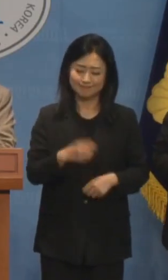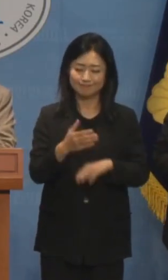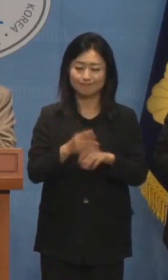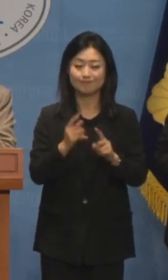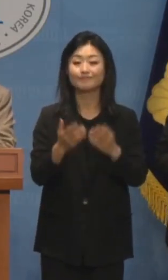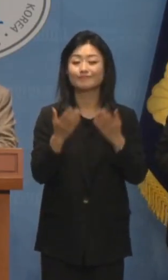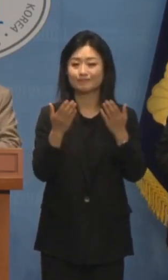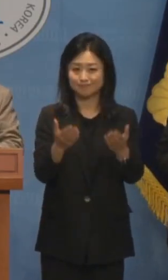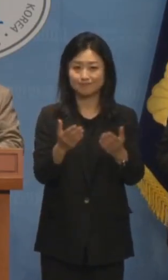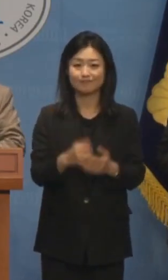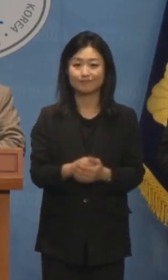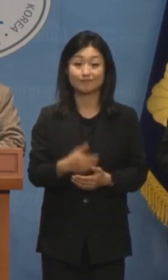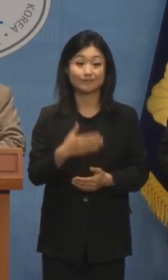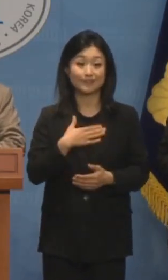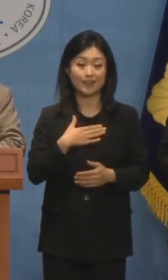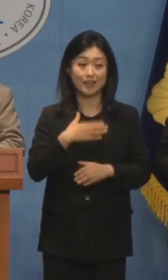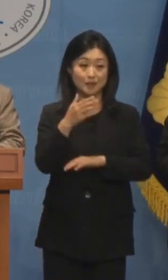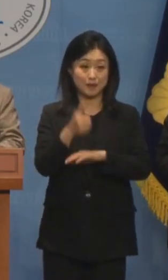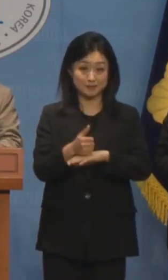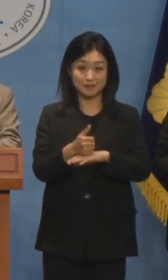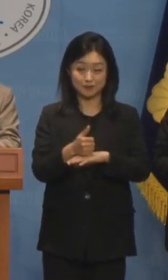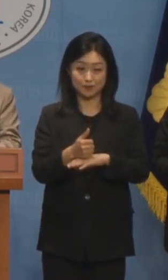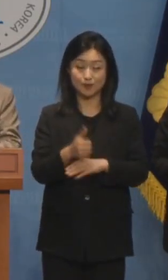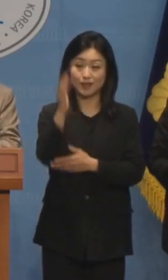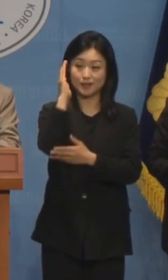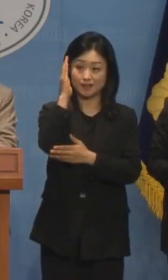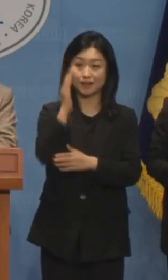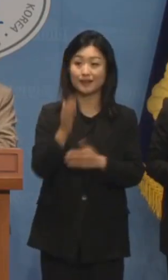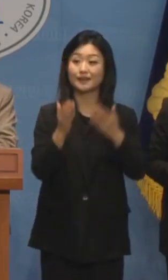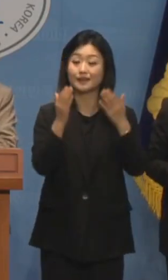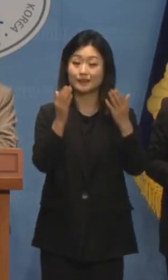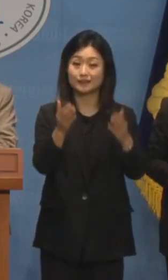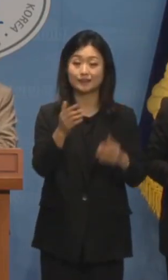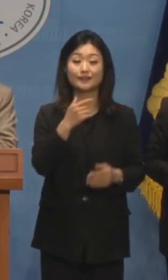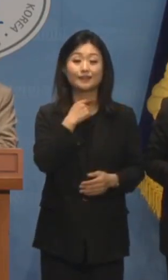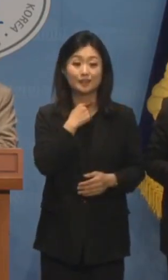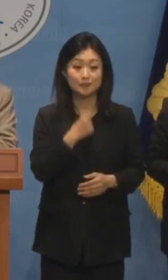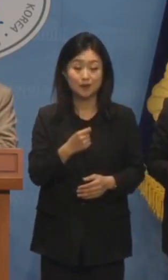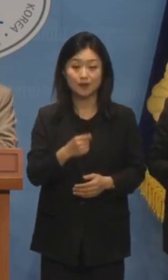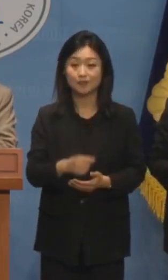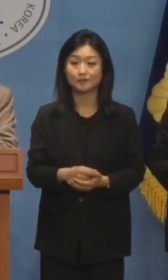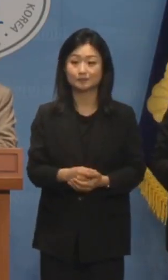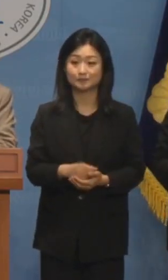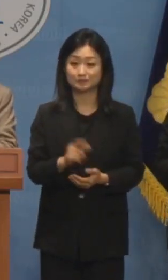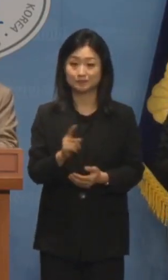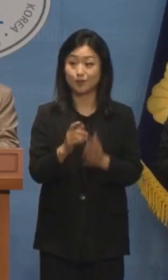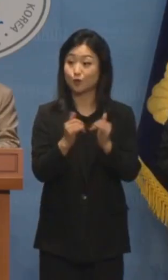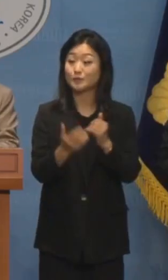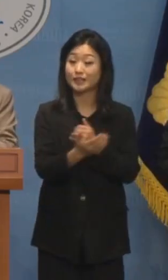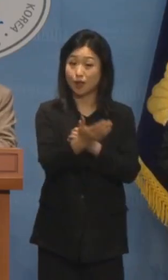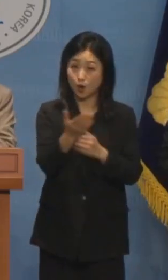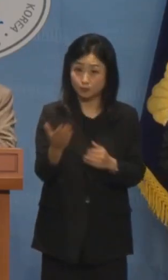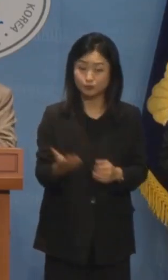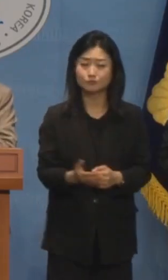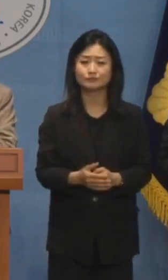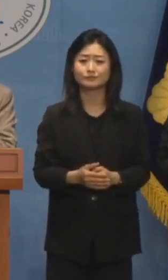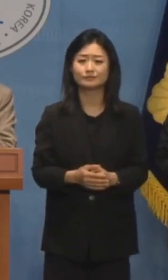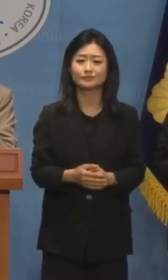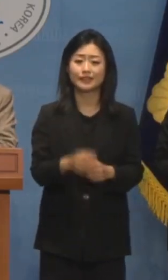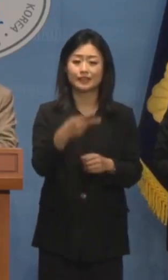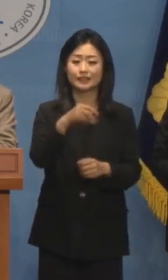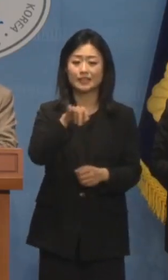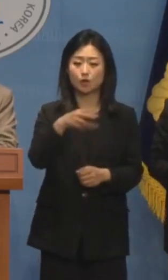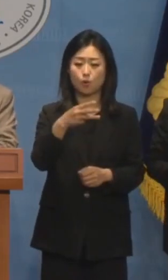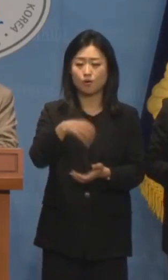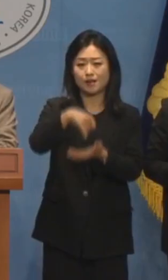감사를 드리며 저는 마지막으로 이 말씀을 호소하고자 합니다. 국민 여러분,